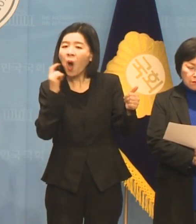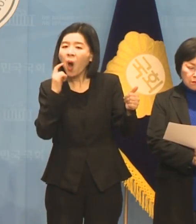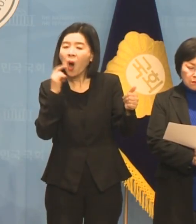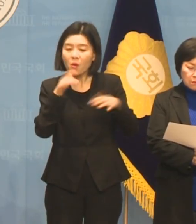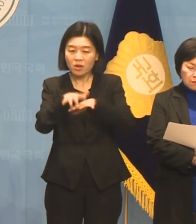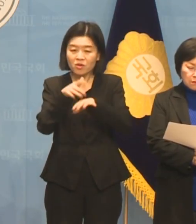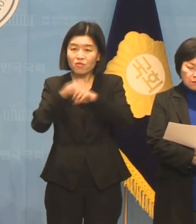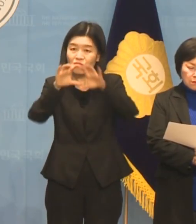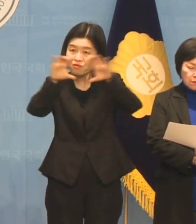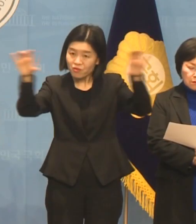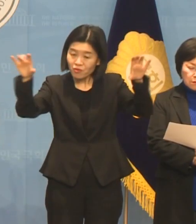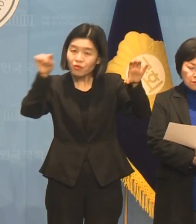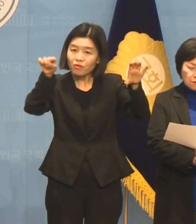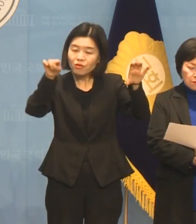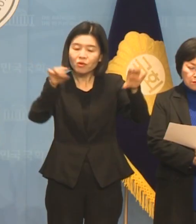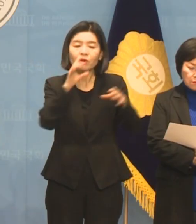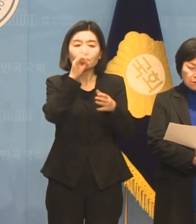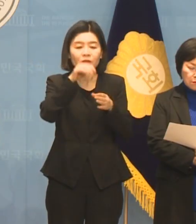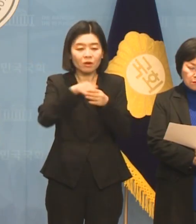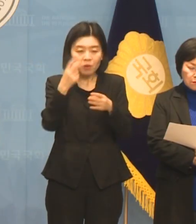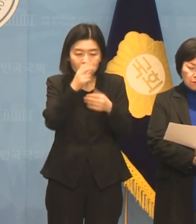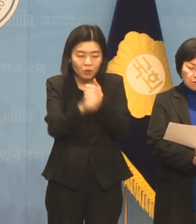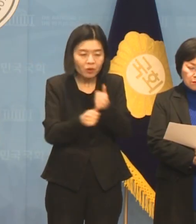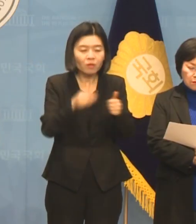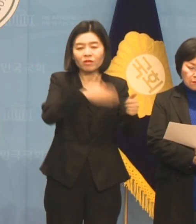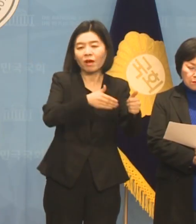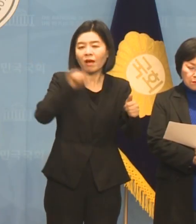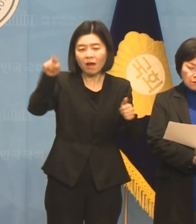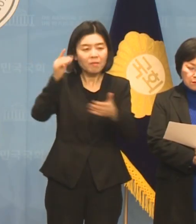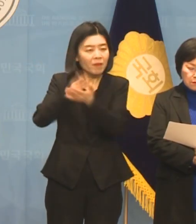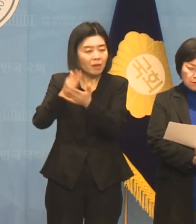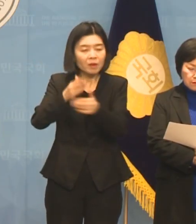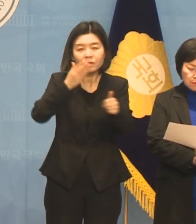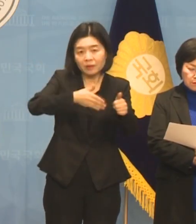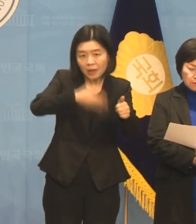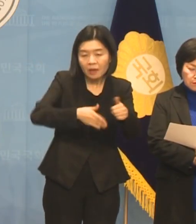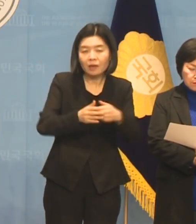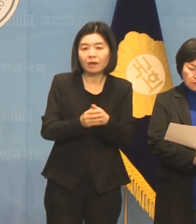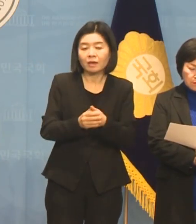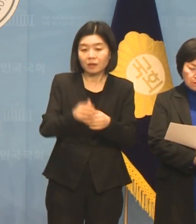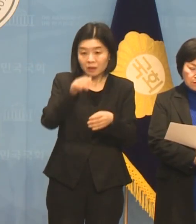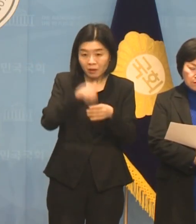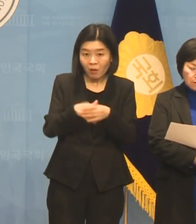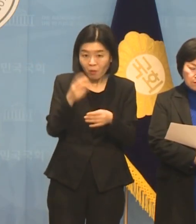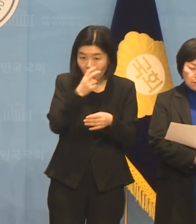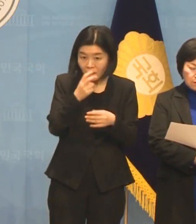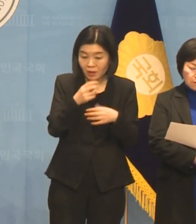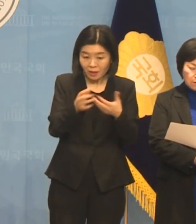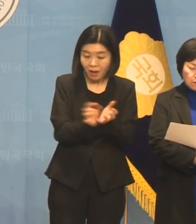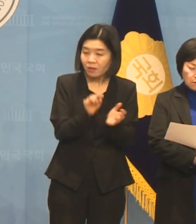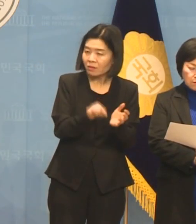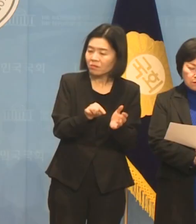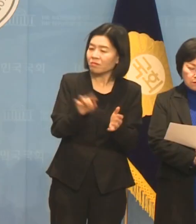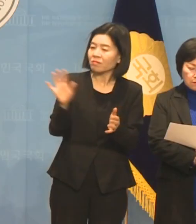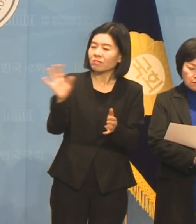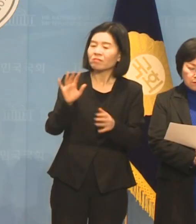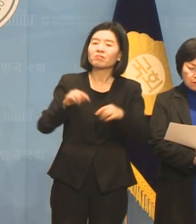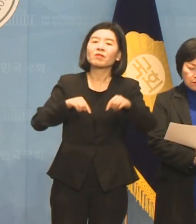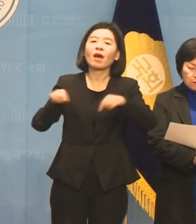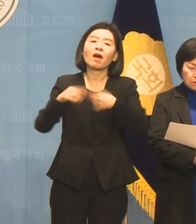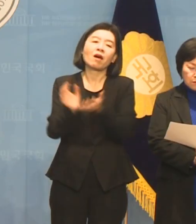대해 중앙선거관리위원회에 제재를 요청했습니다. 그러나 선관위는 통상적인 정당